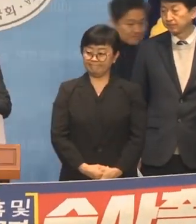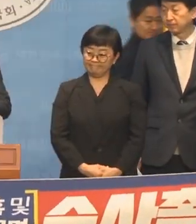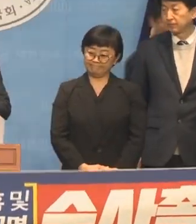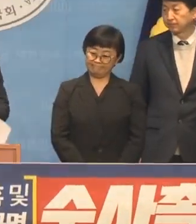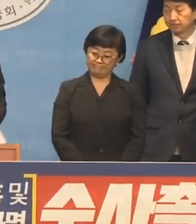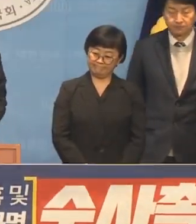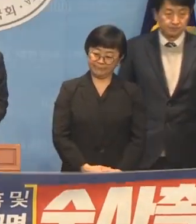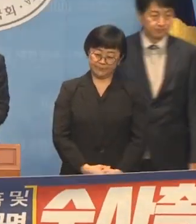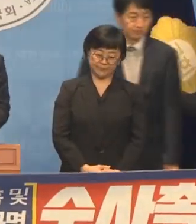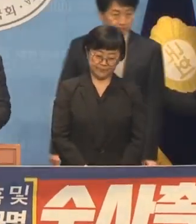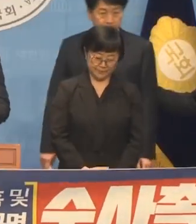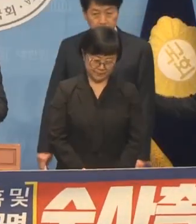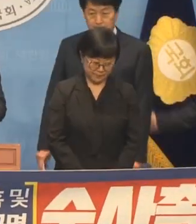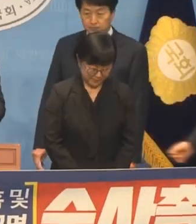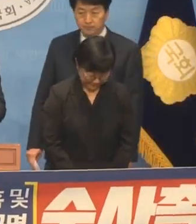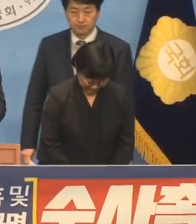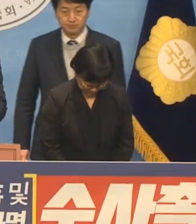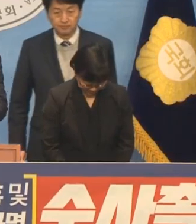네,